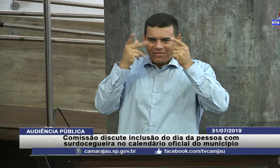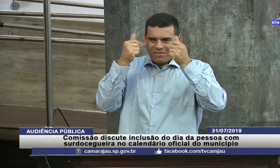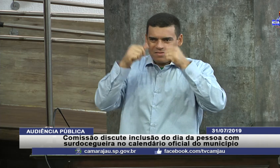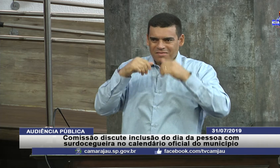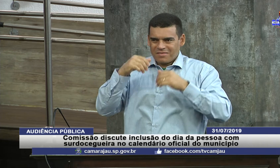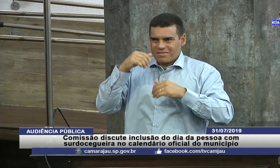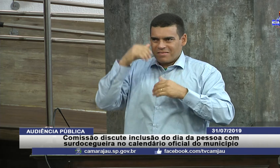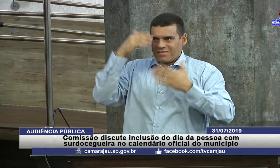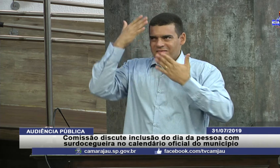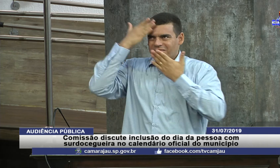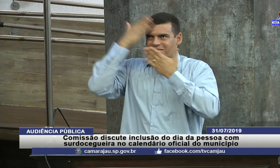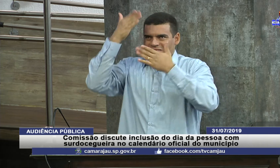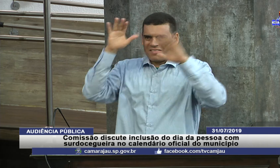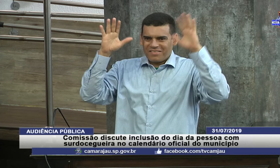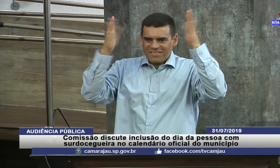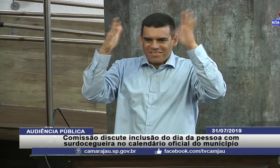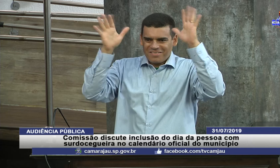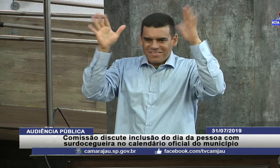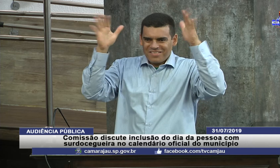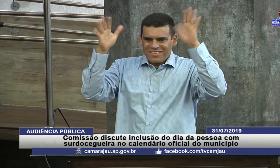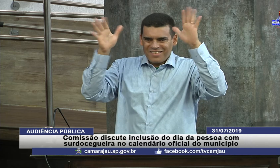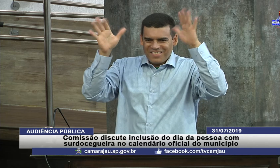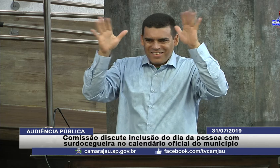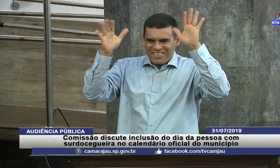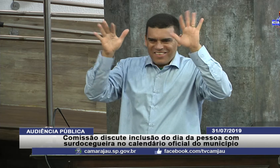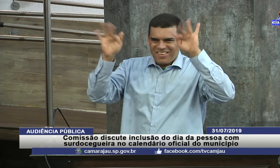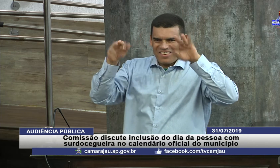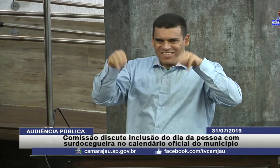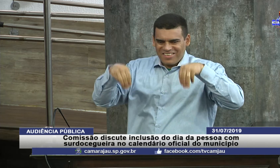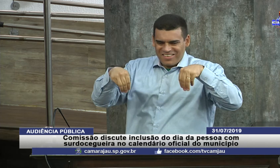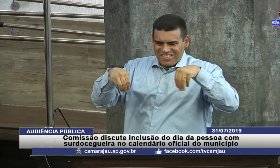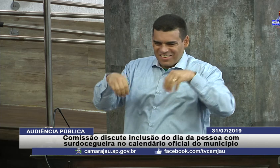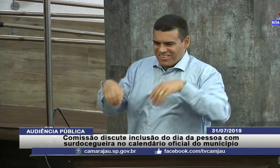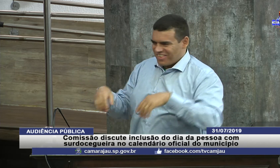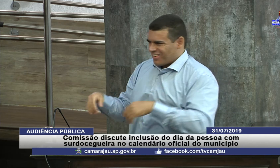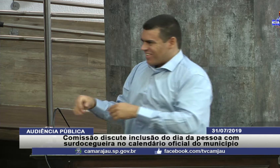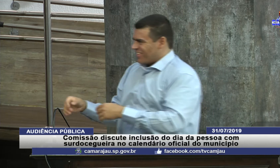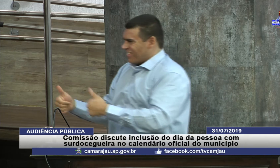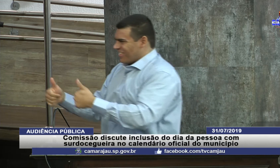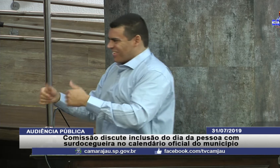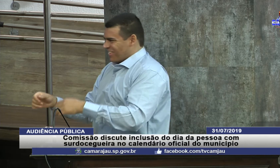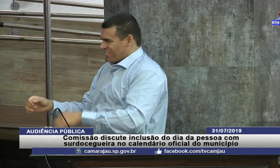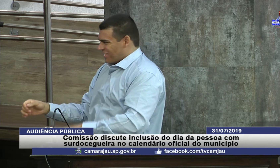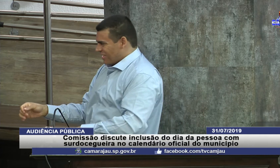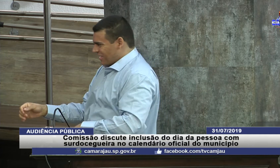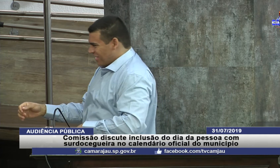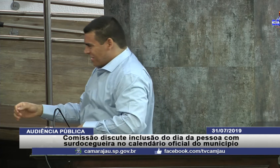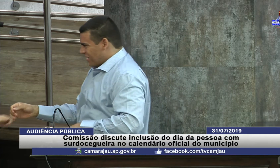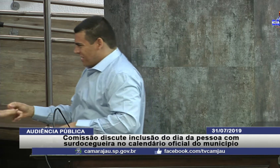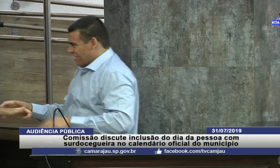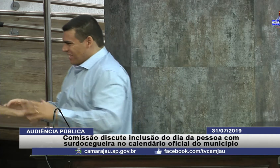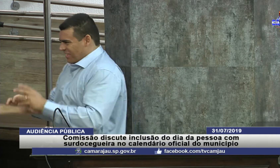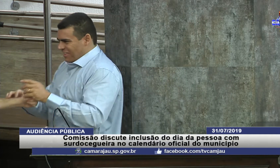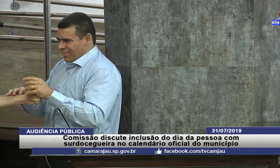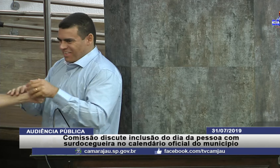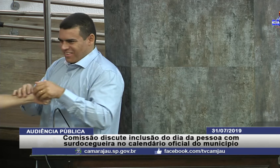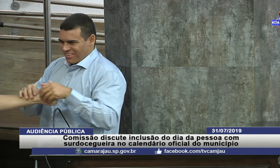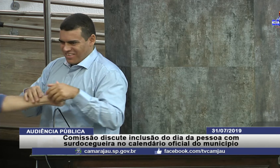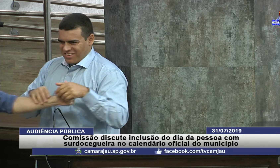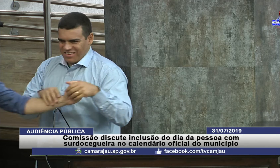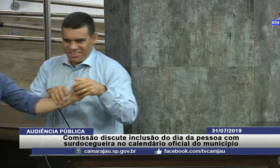numa instituição de surdos-cegos. Agradeço demais a oportunidade de estar aqui com vocês todos. Era isso